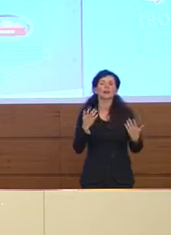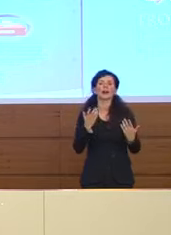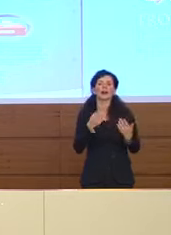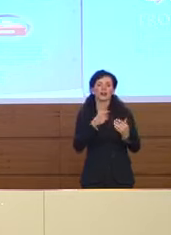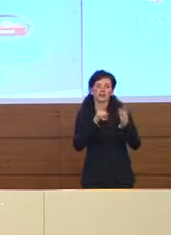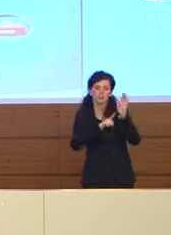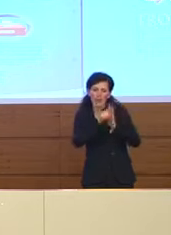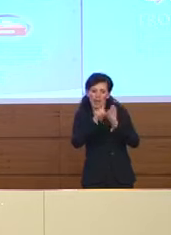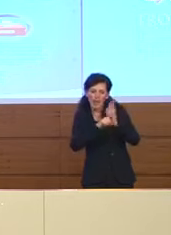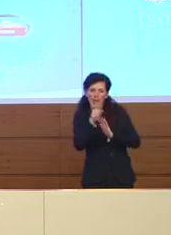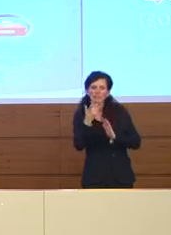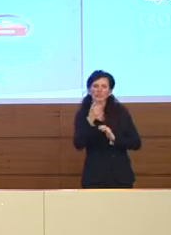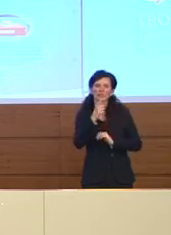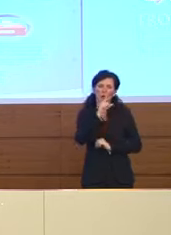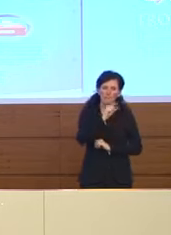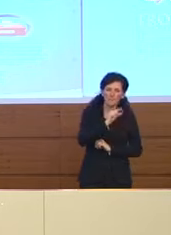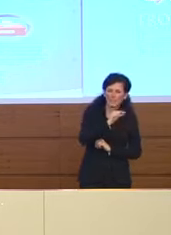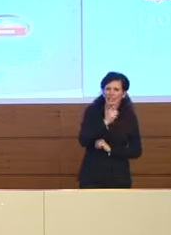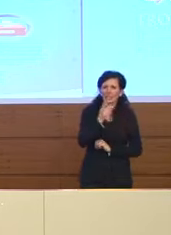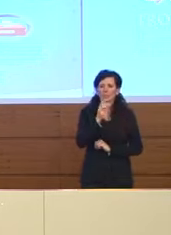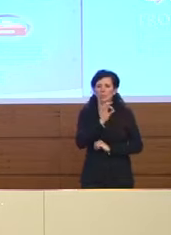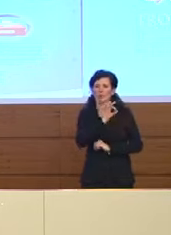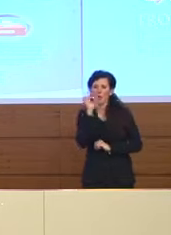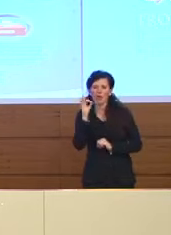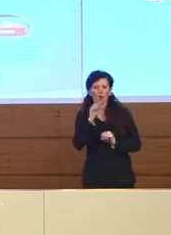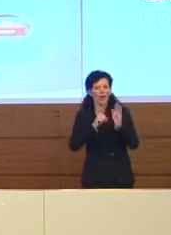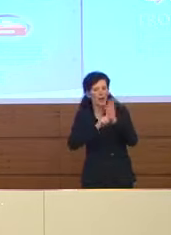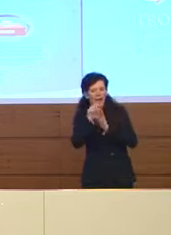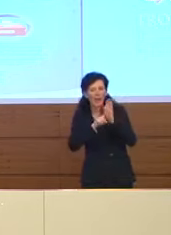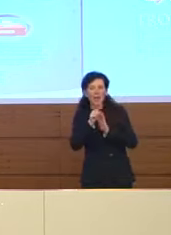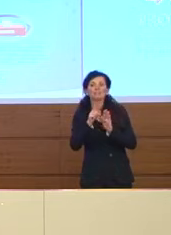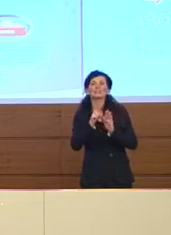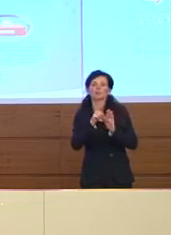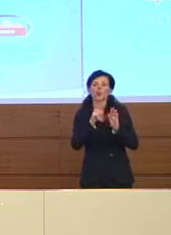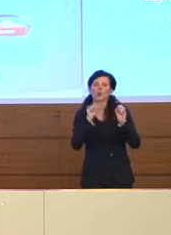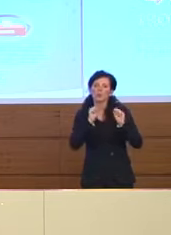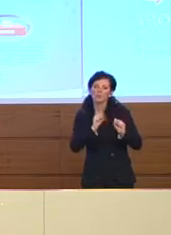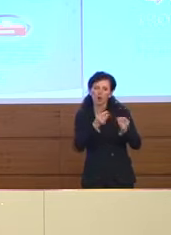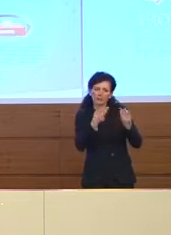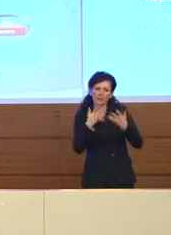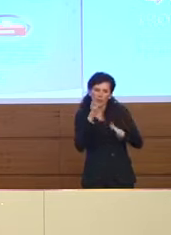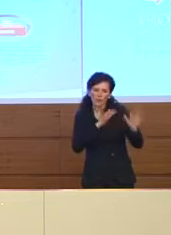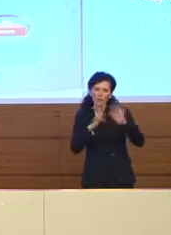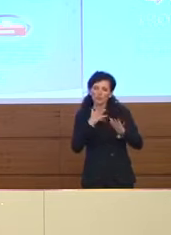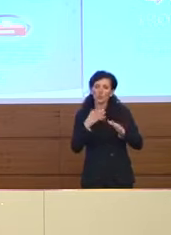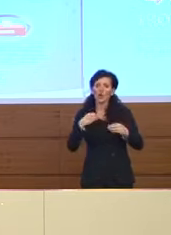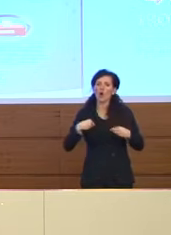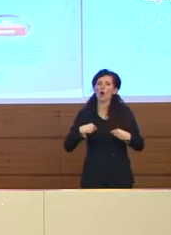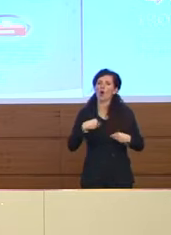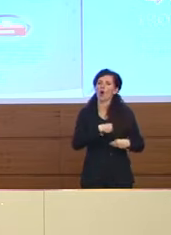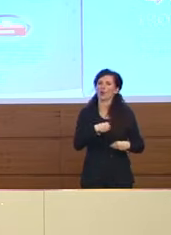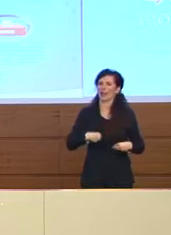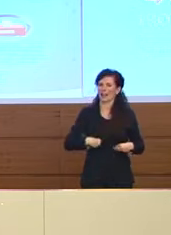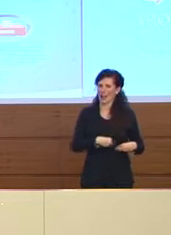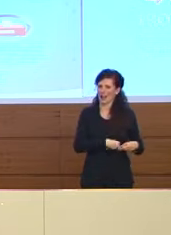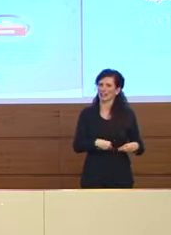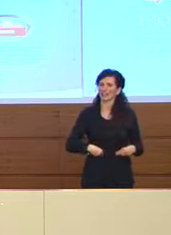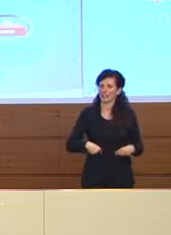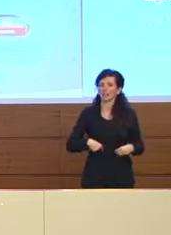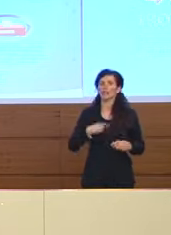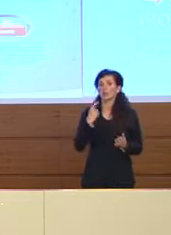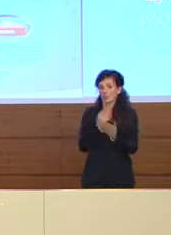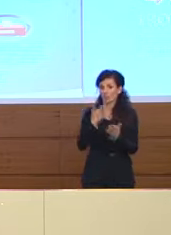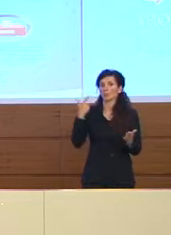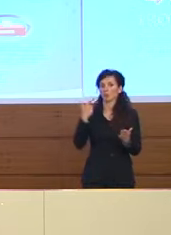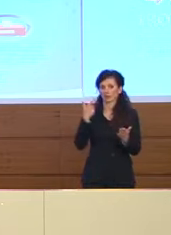esiti su quelli che sono gli organi più interessati rispetto